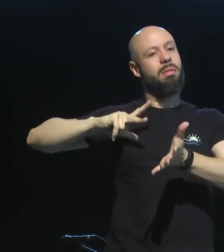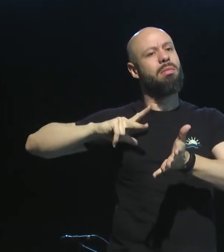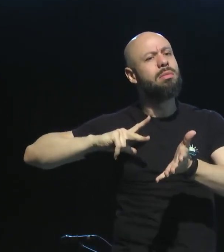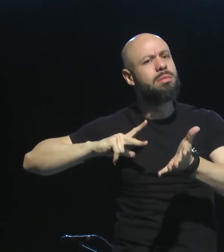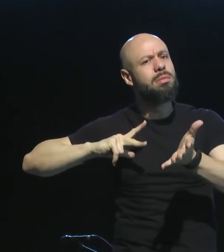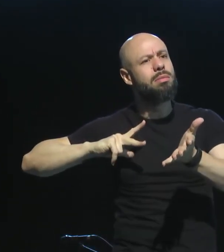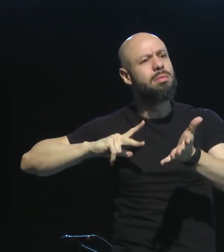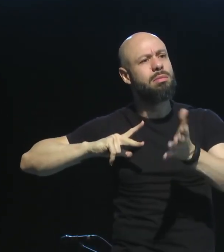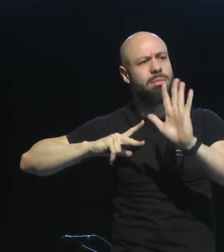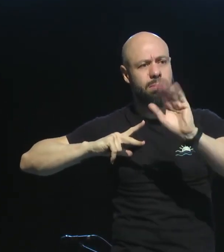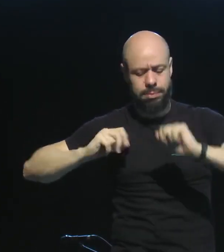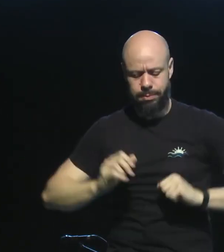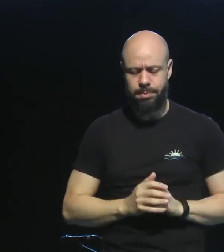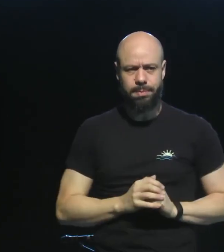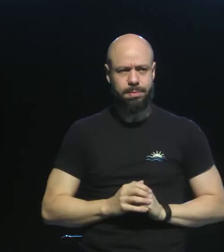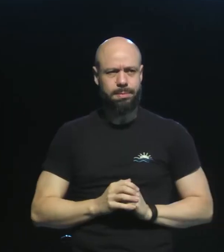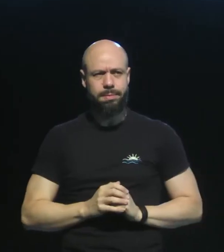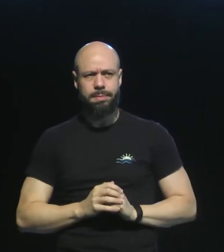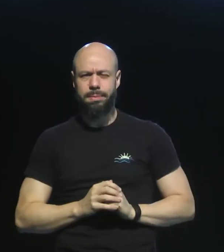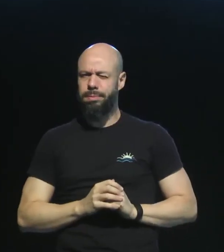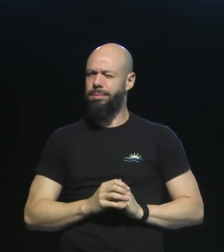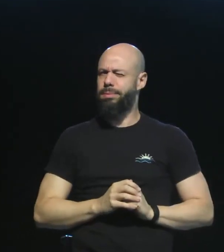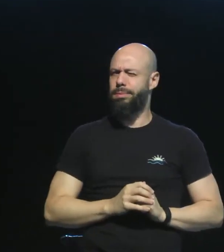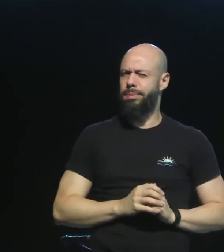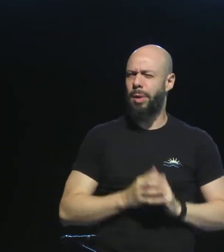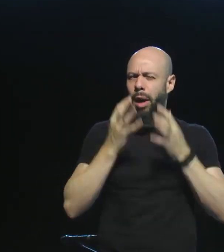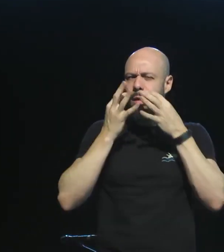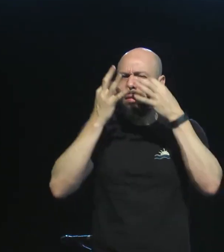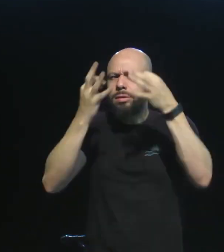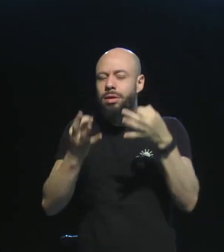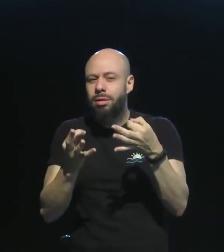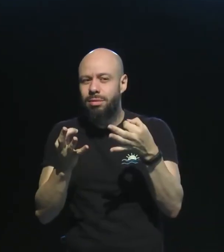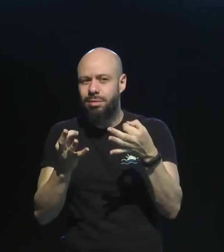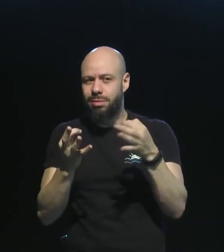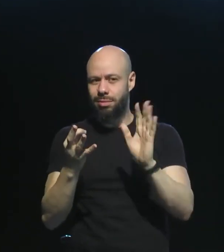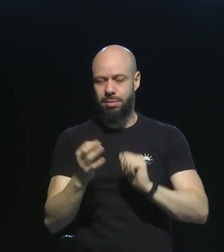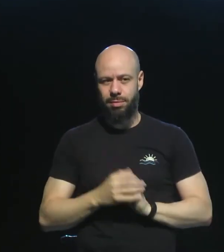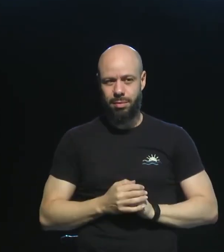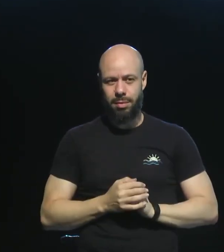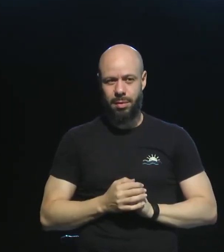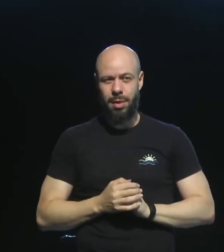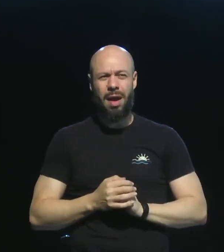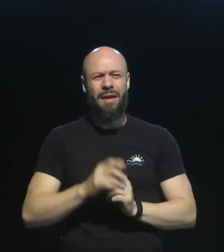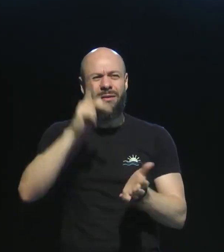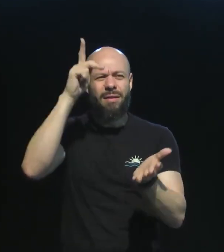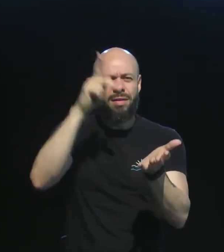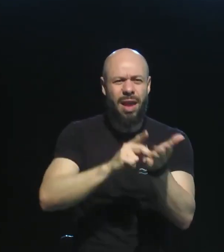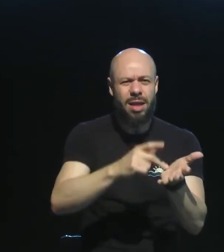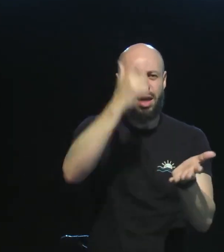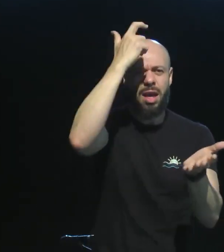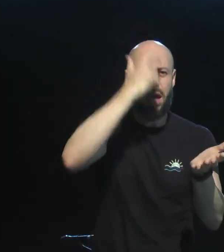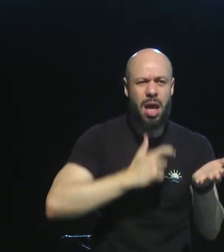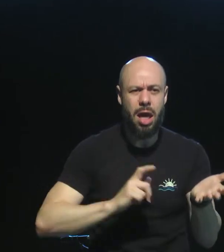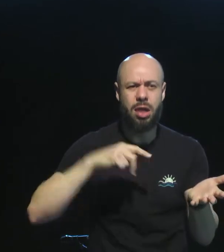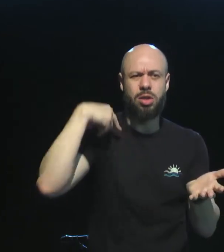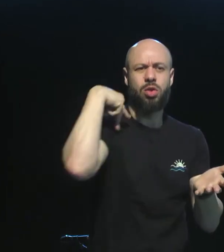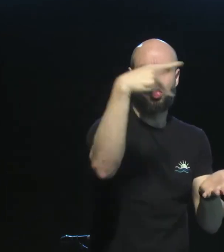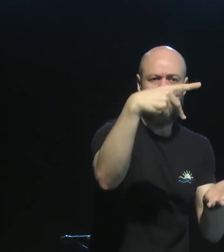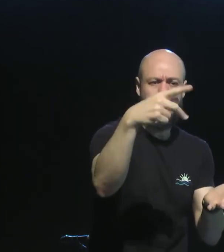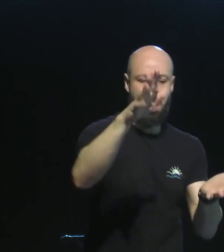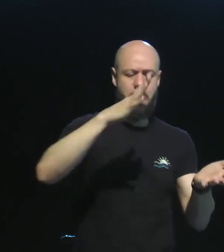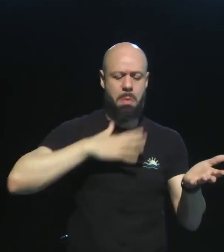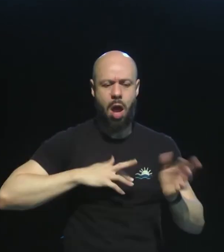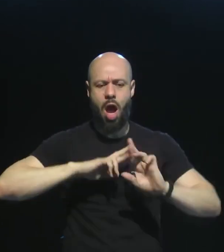Porque afinal de contas, a sua verdade é quem você é. Você tem a sua verdade.